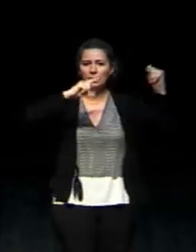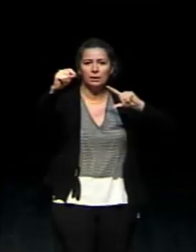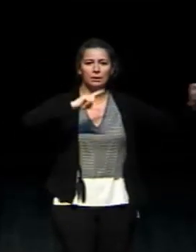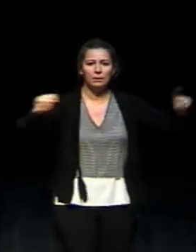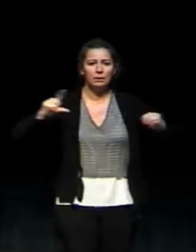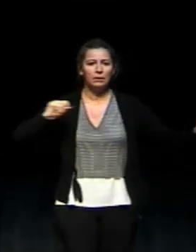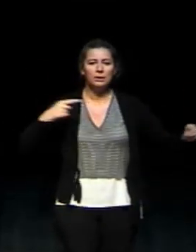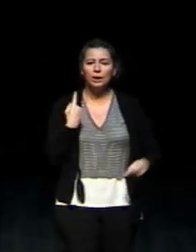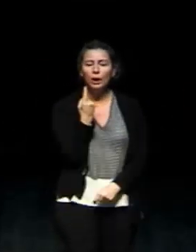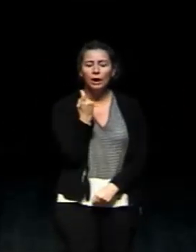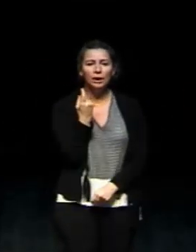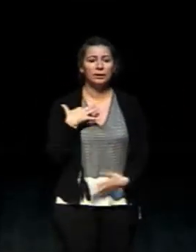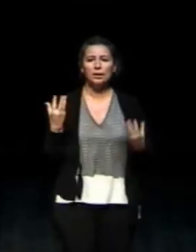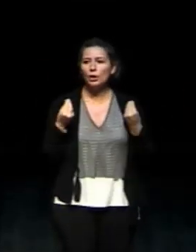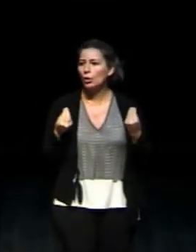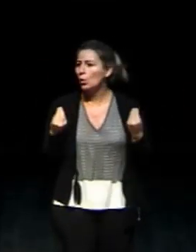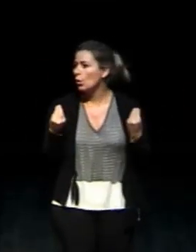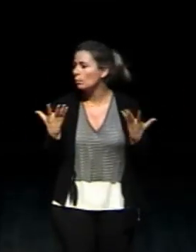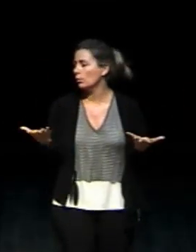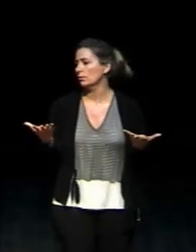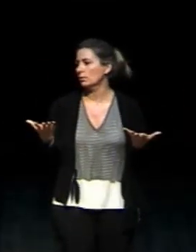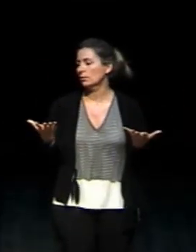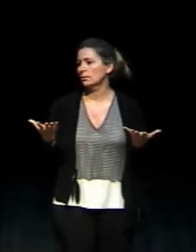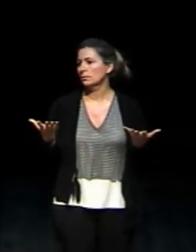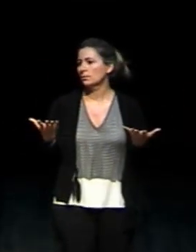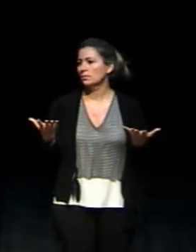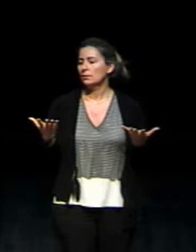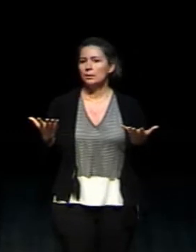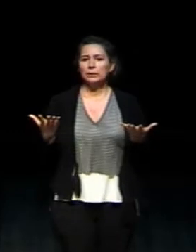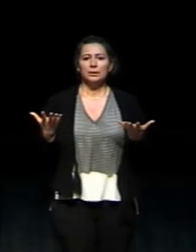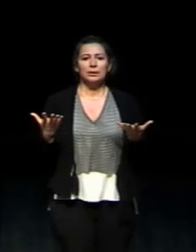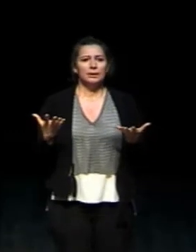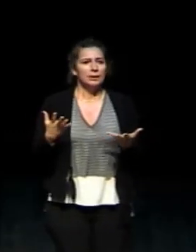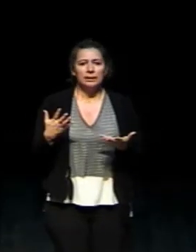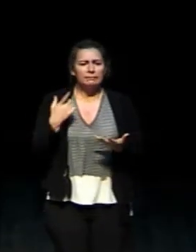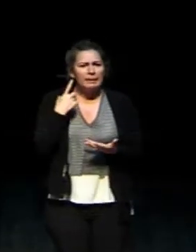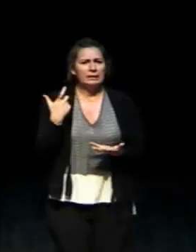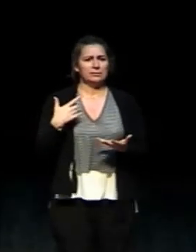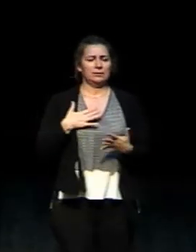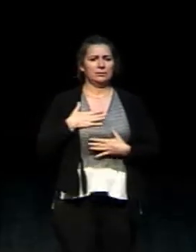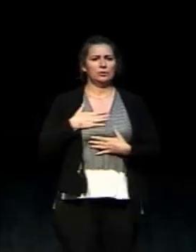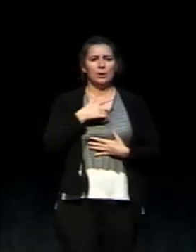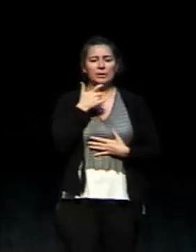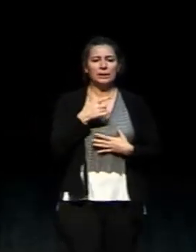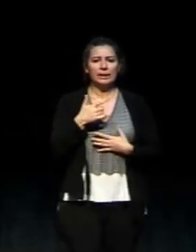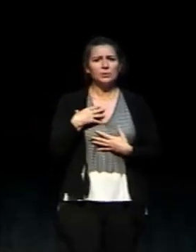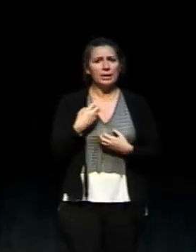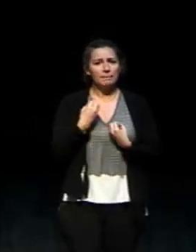Várias pessoas naquela fila saíam, conseguiam resolver suas questões e eu fui ficando ali e aquilo foi me trazendo